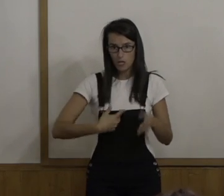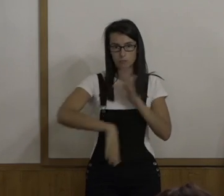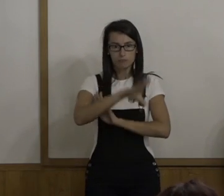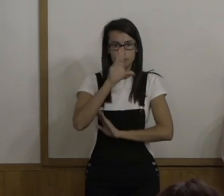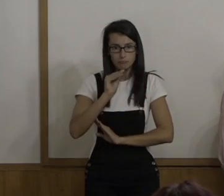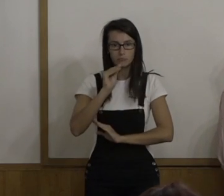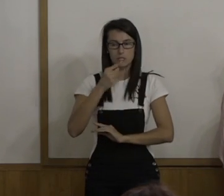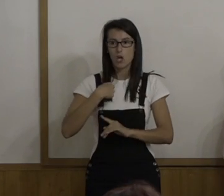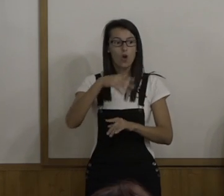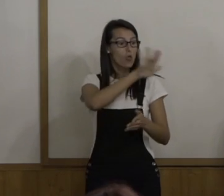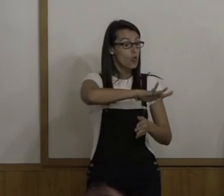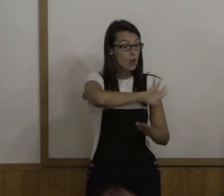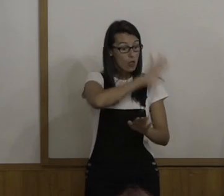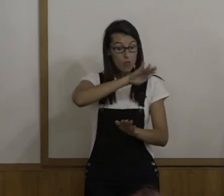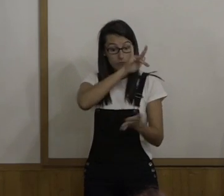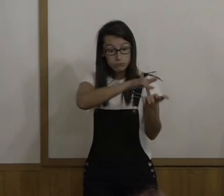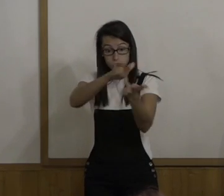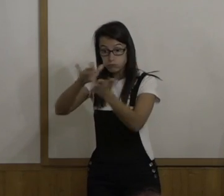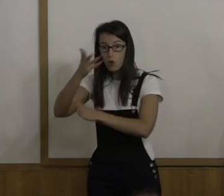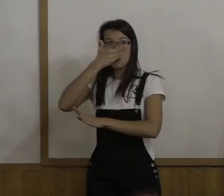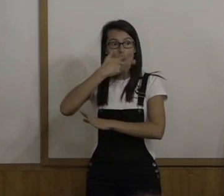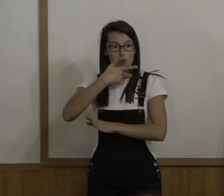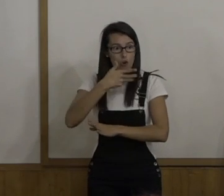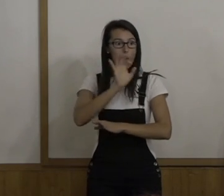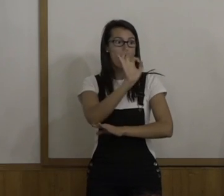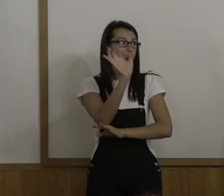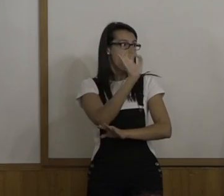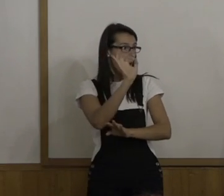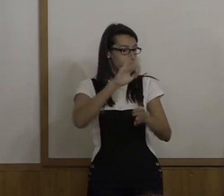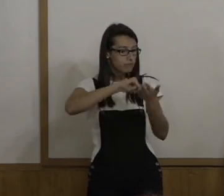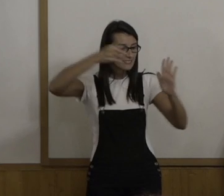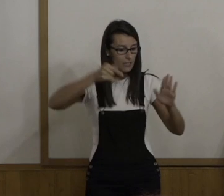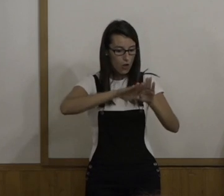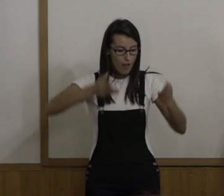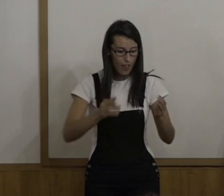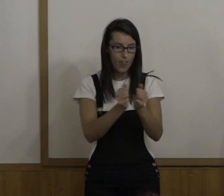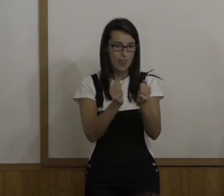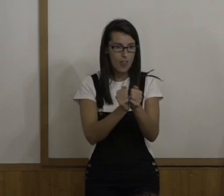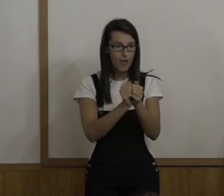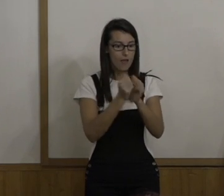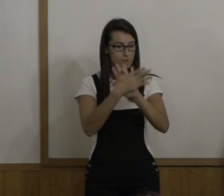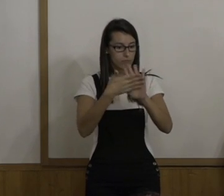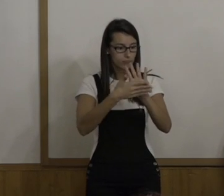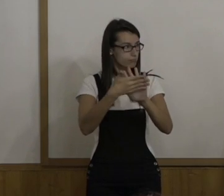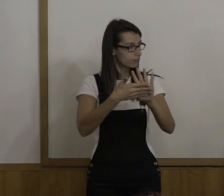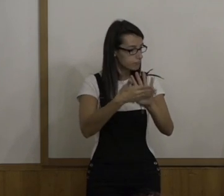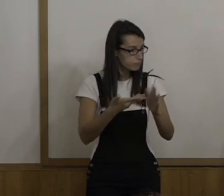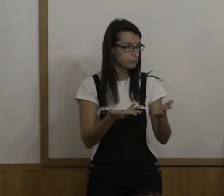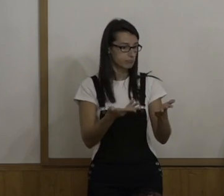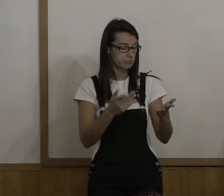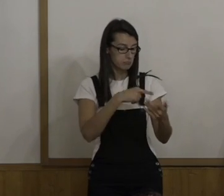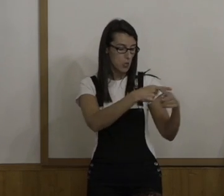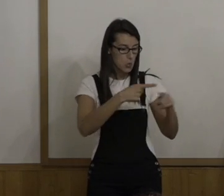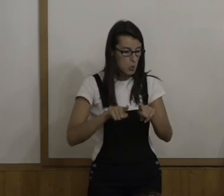los lugares, conduzca o lleve o provoque una Tecnolareira en la que se hable de cosas que tienen que ver